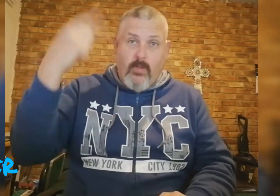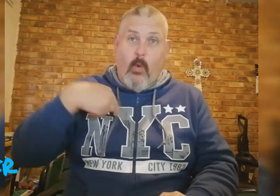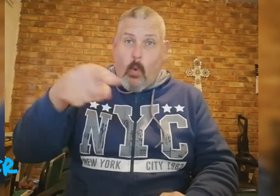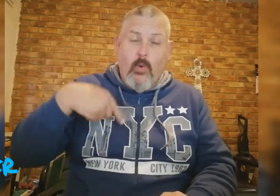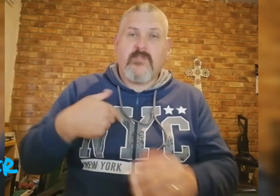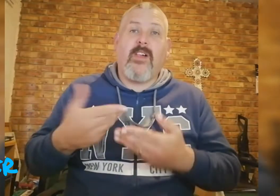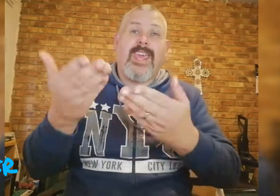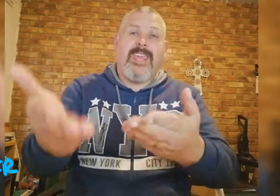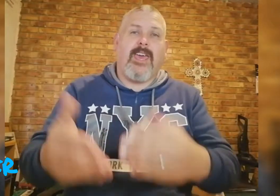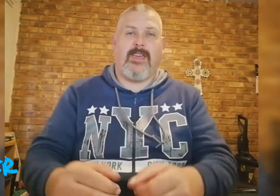vir ons wil gee,